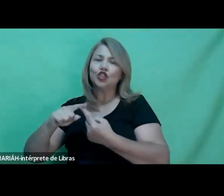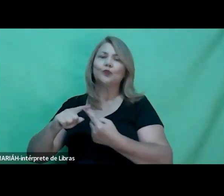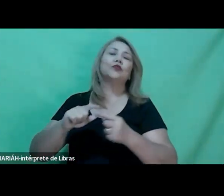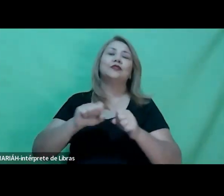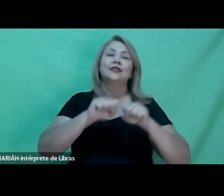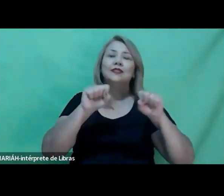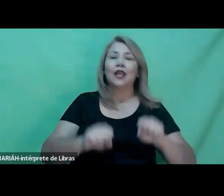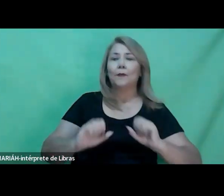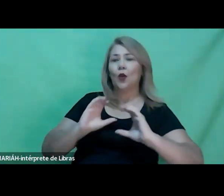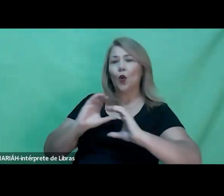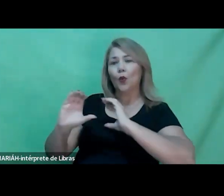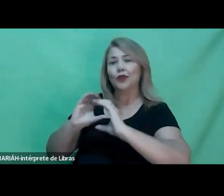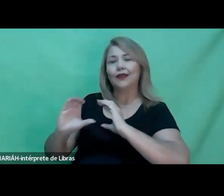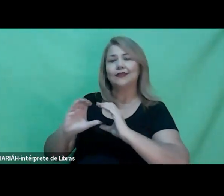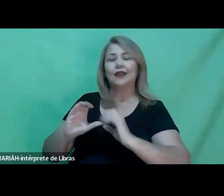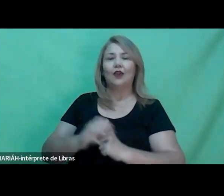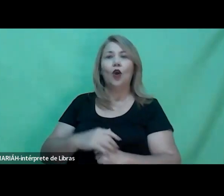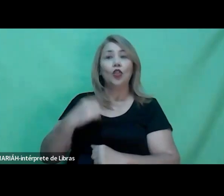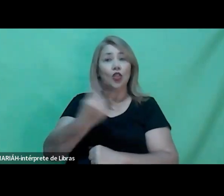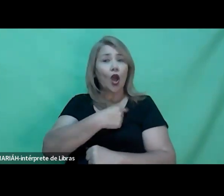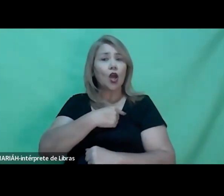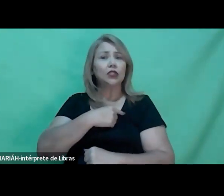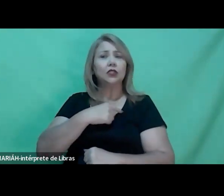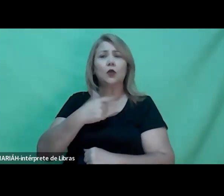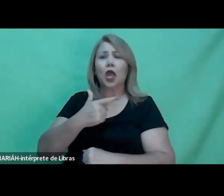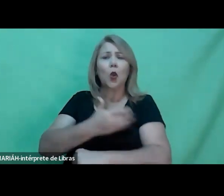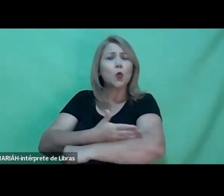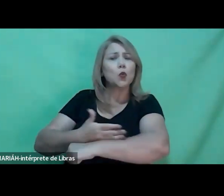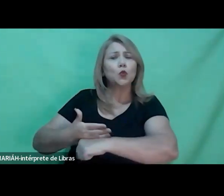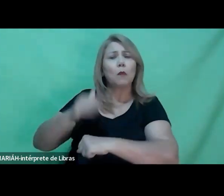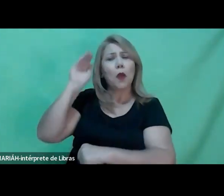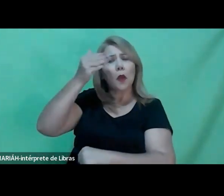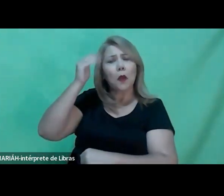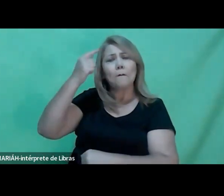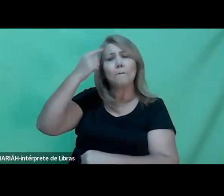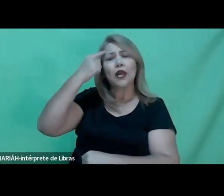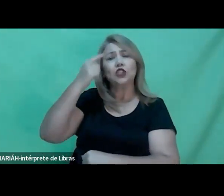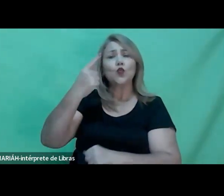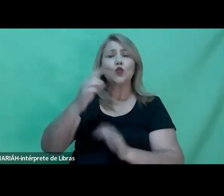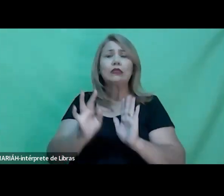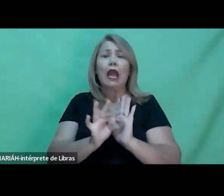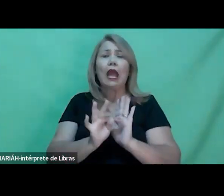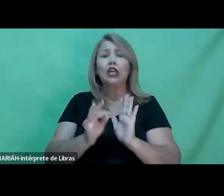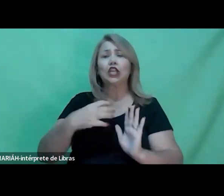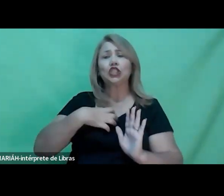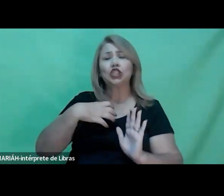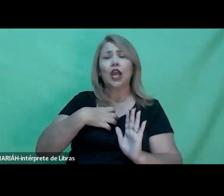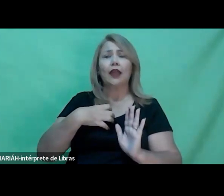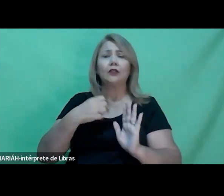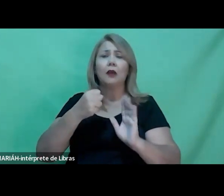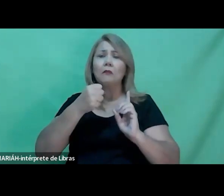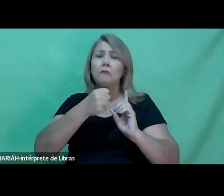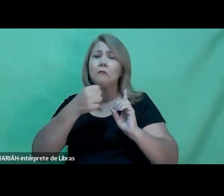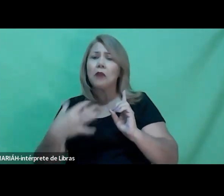los temas de la sordo ceguera podrán pensar que existe una única técnica para poder describir o